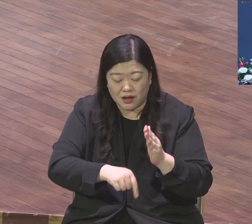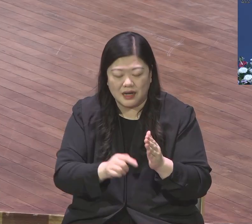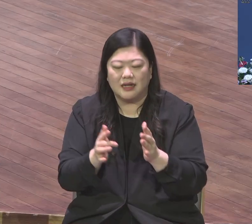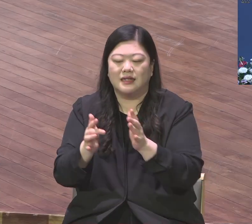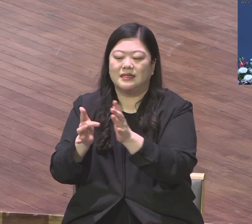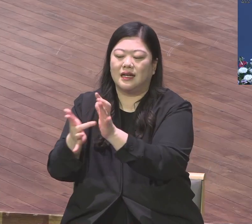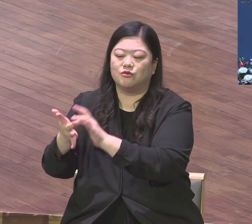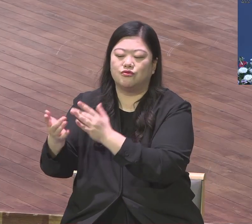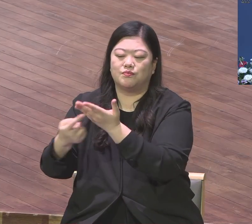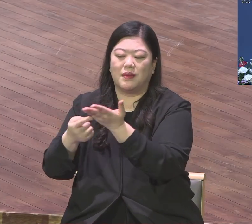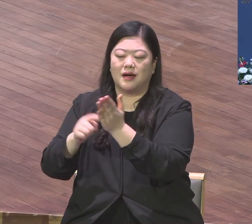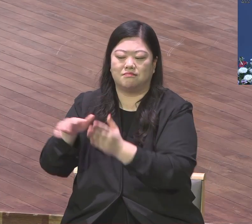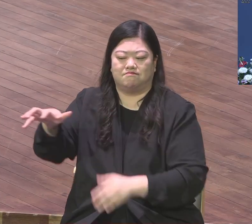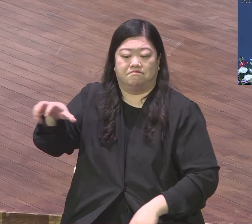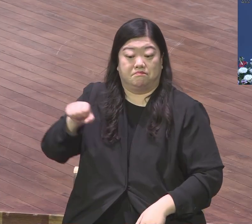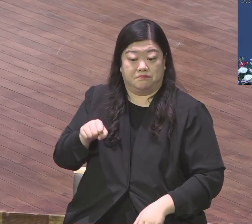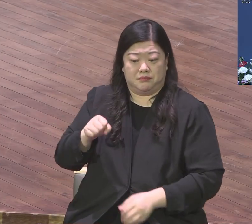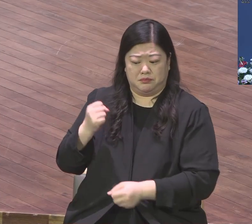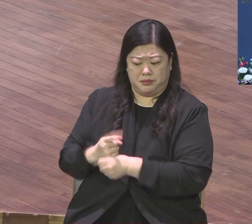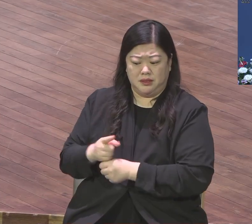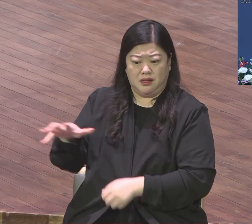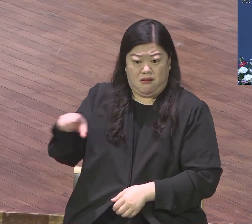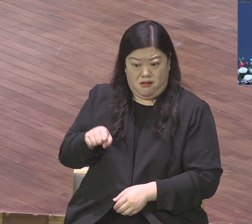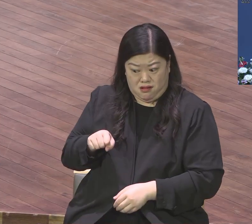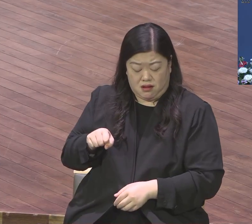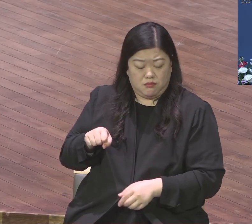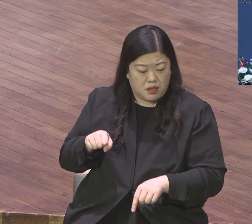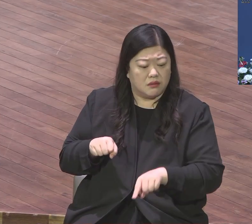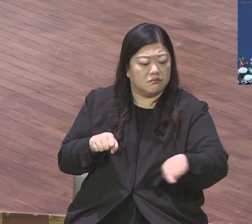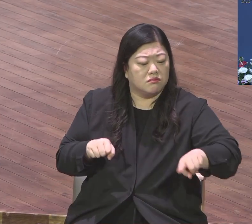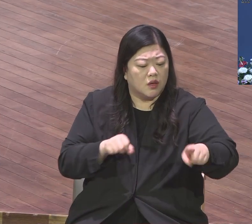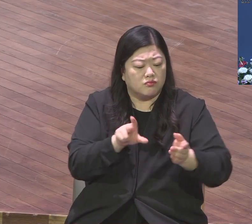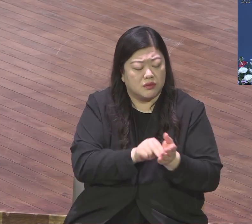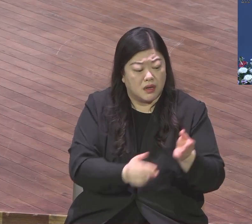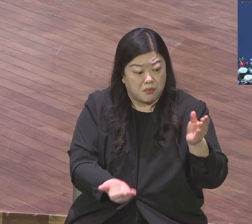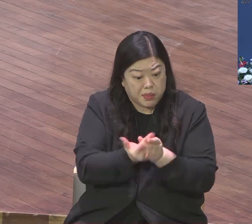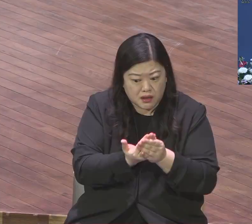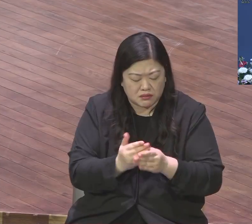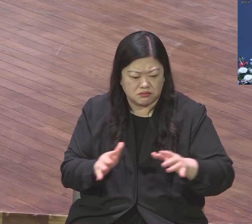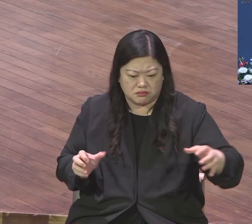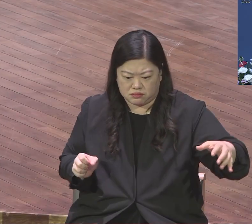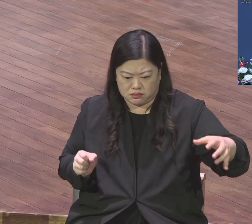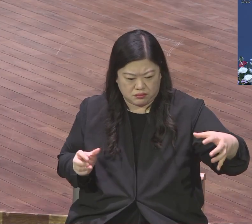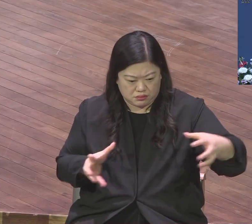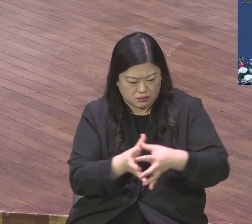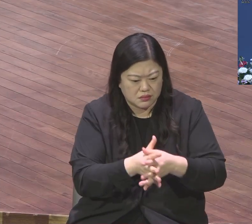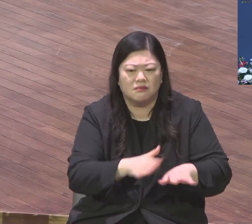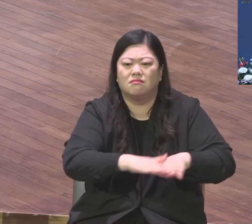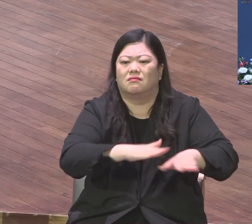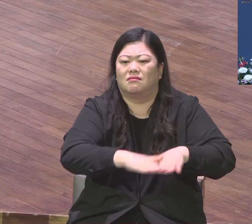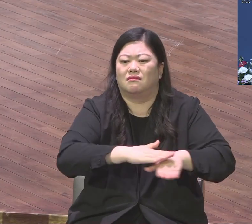마음을 품으면 해결 실마리 영적 돌파구가 열리게 되어 있다.